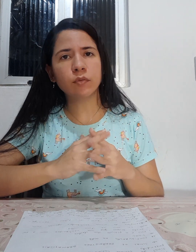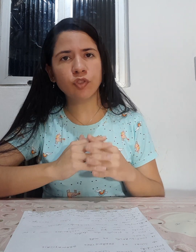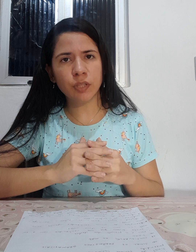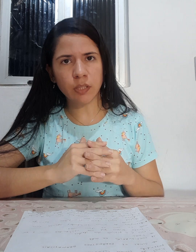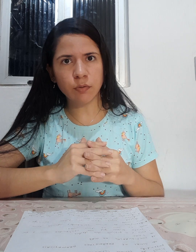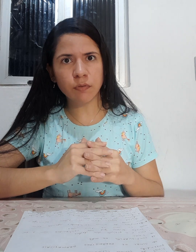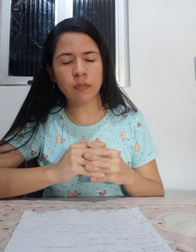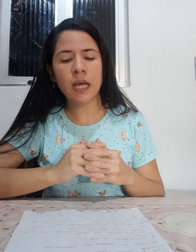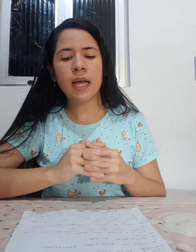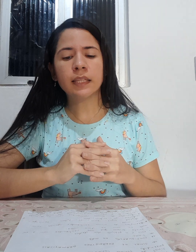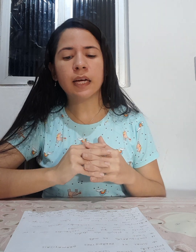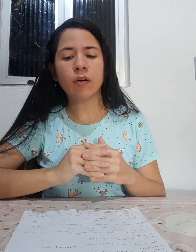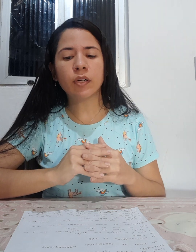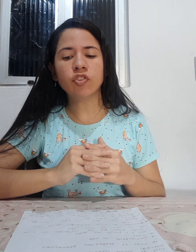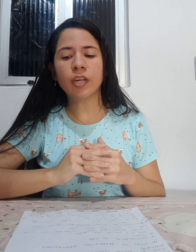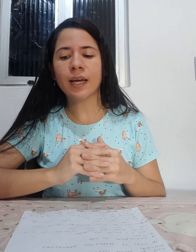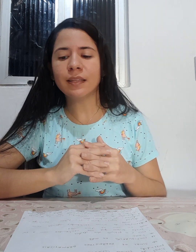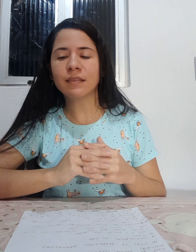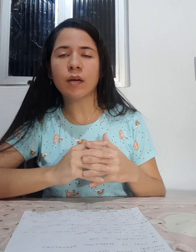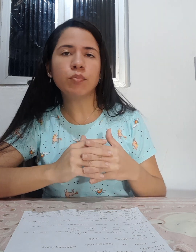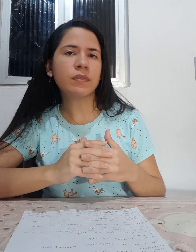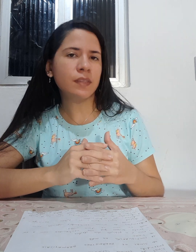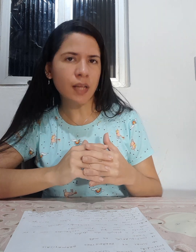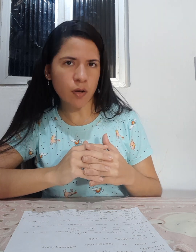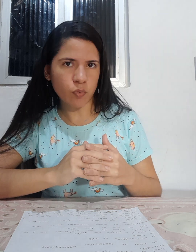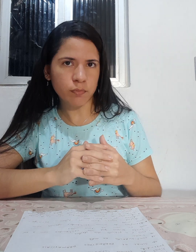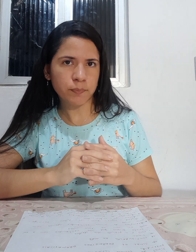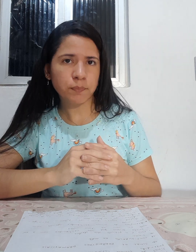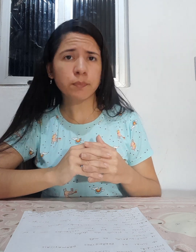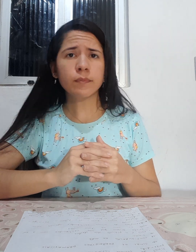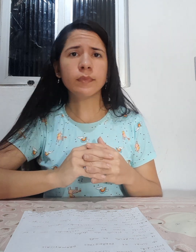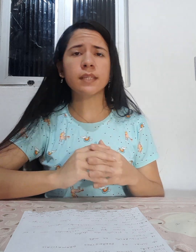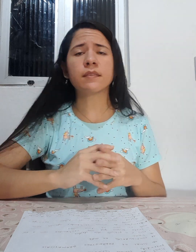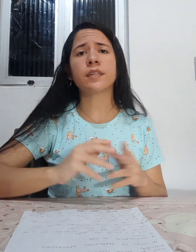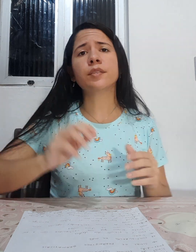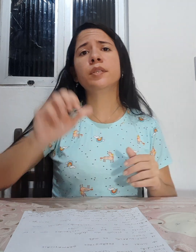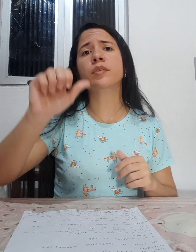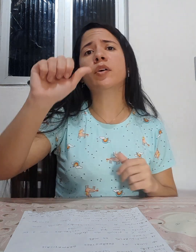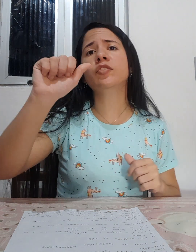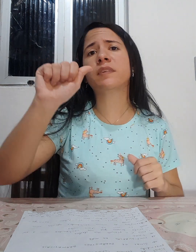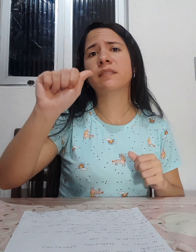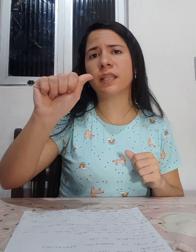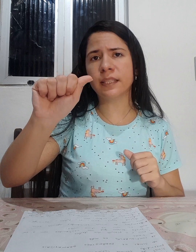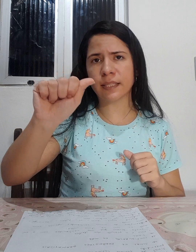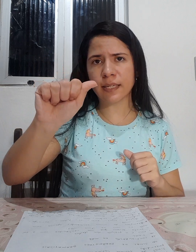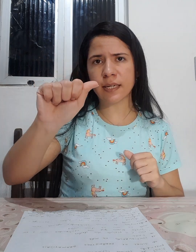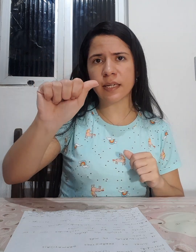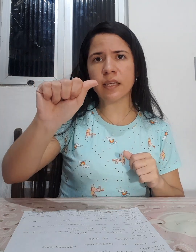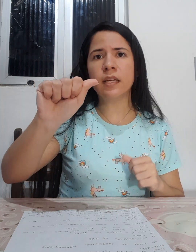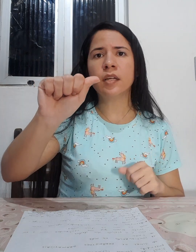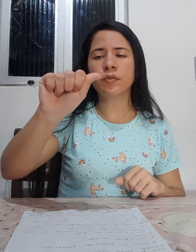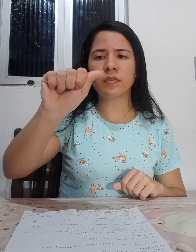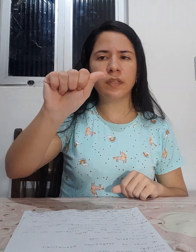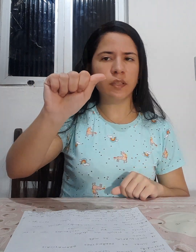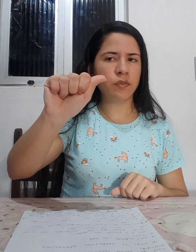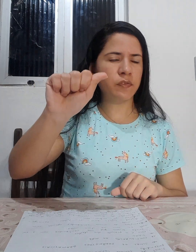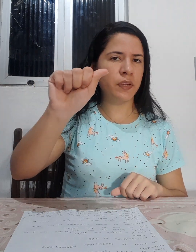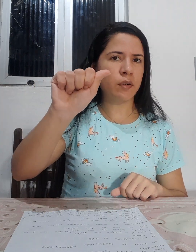dos dedos na hora de realizar um sinal, certo? Então, na hora de fazer a letra A, os dedos ficam